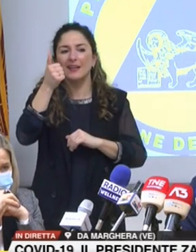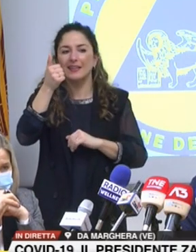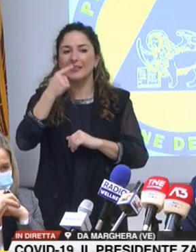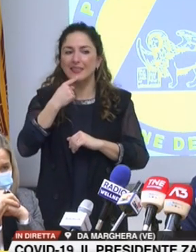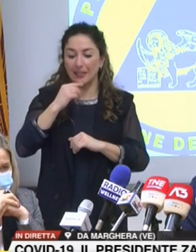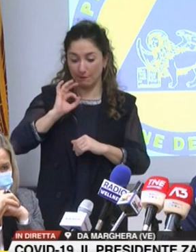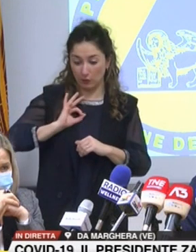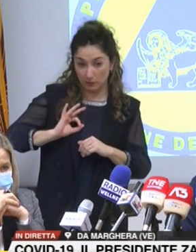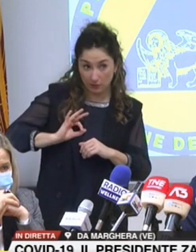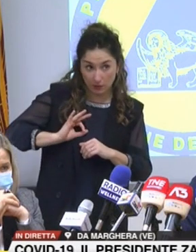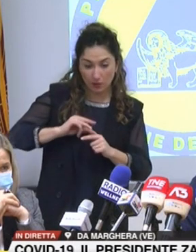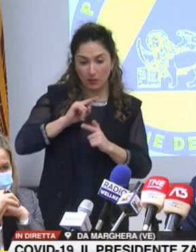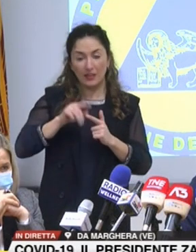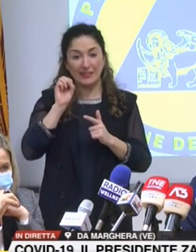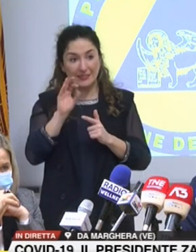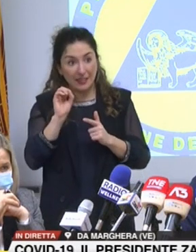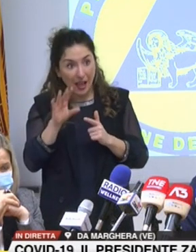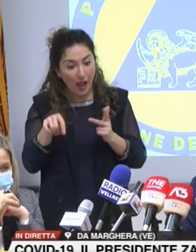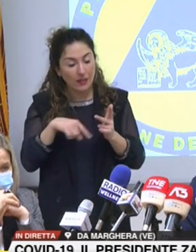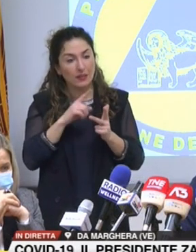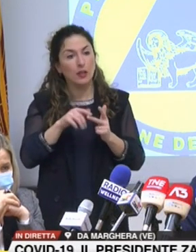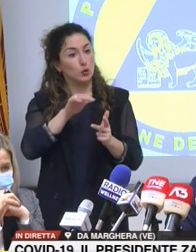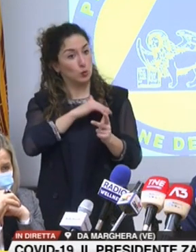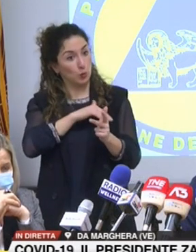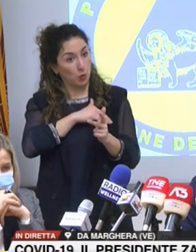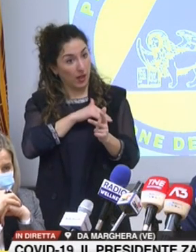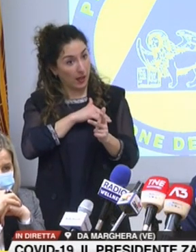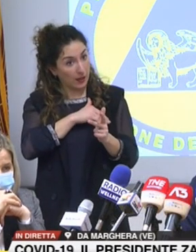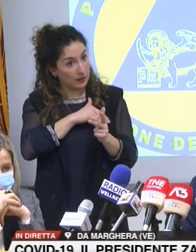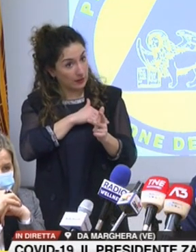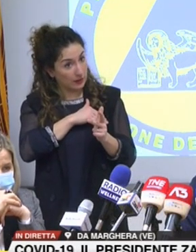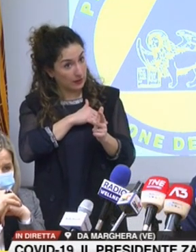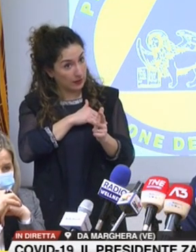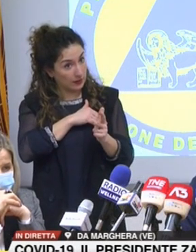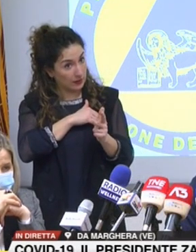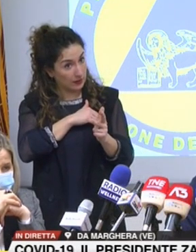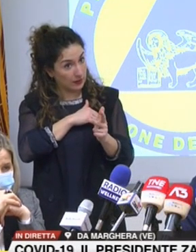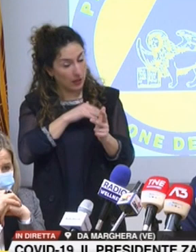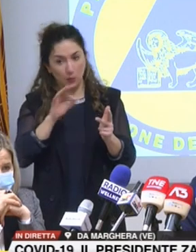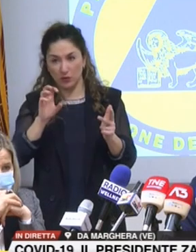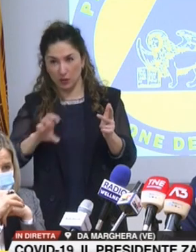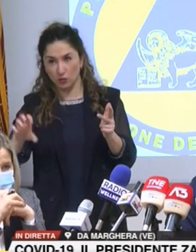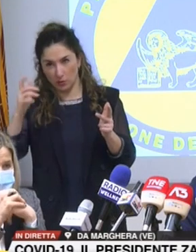le forze dell'ordine, sono gli insegnanti, sono gli studenti, come stanno ragionando di fare alcune